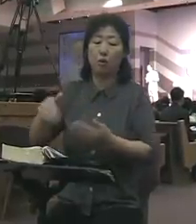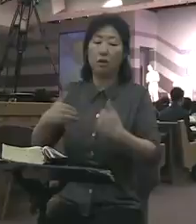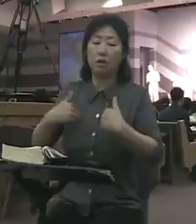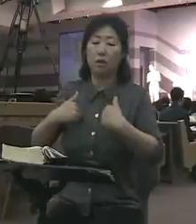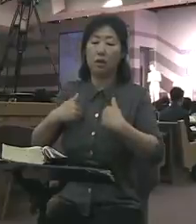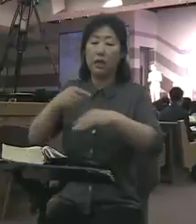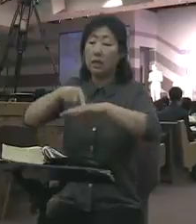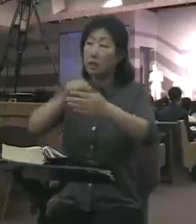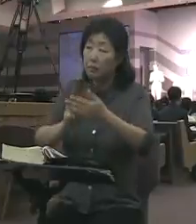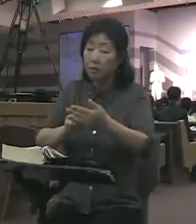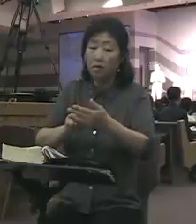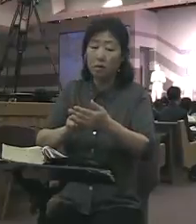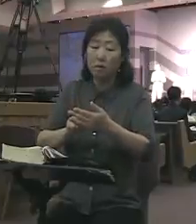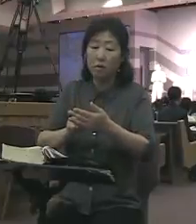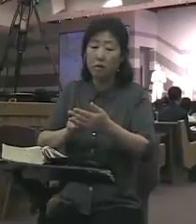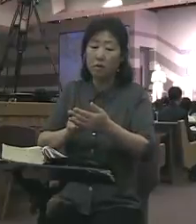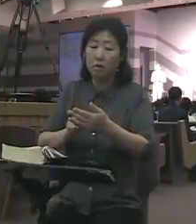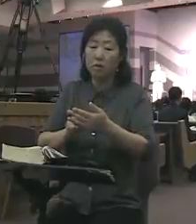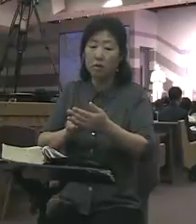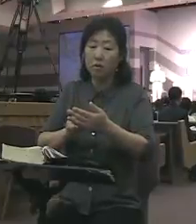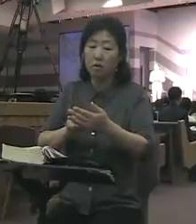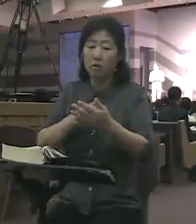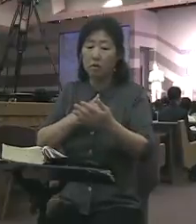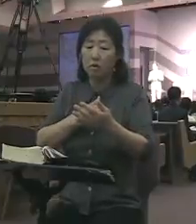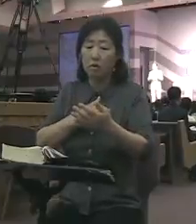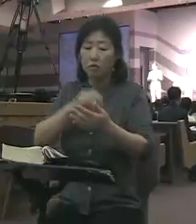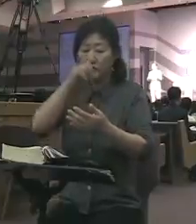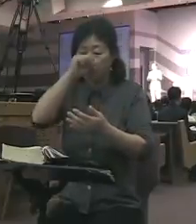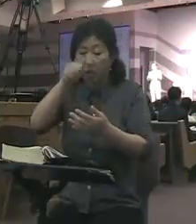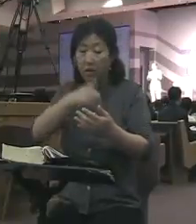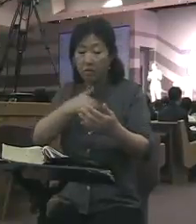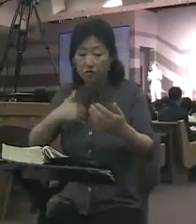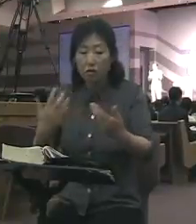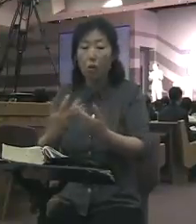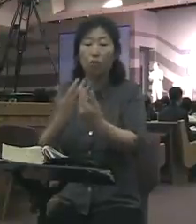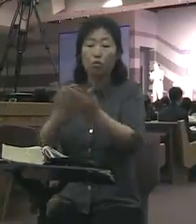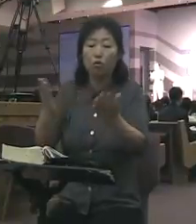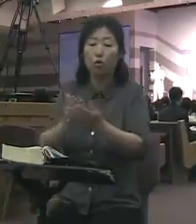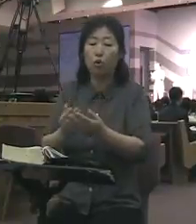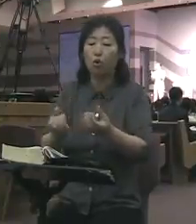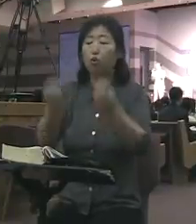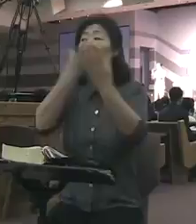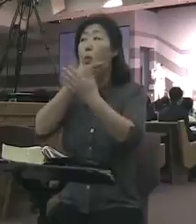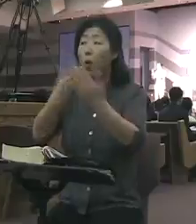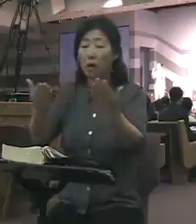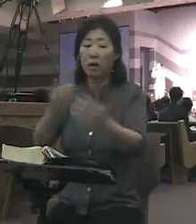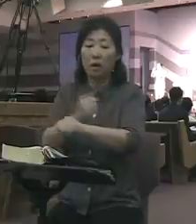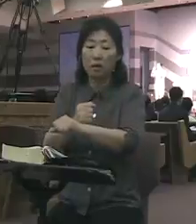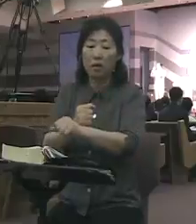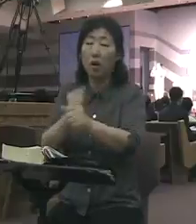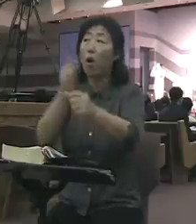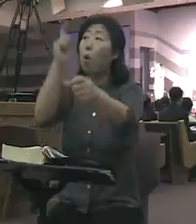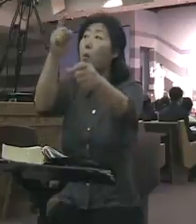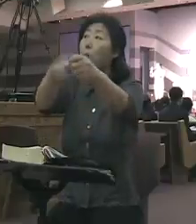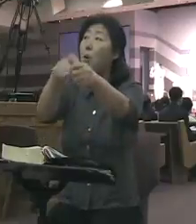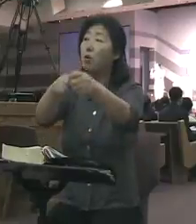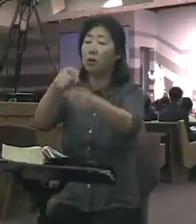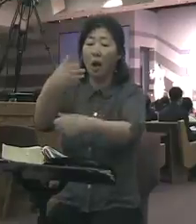심령을 궁극적으로 채워주시고 우리의 삶을 궁극적으로 축복하시려는 목적, 그 하나님의 그 모습이